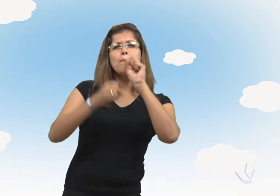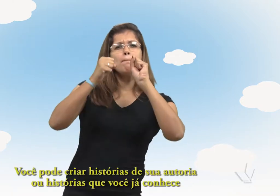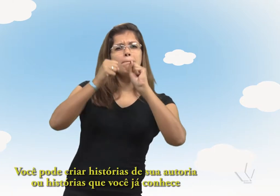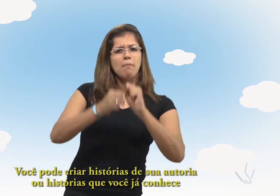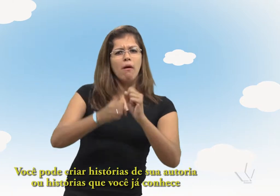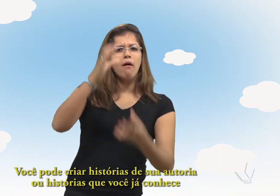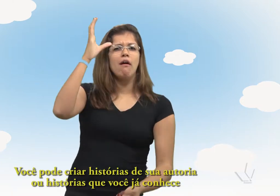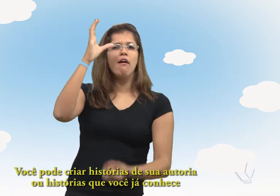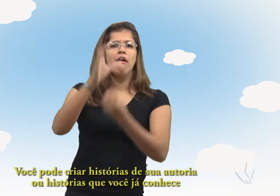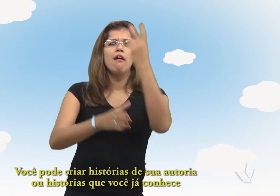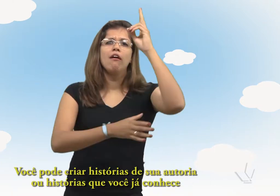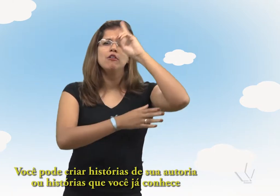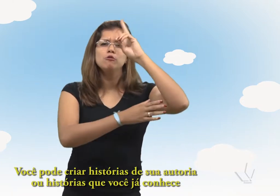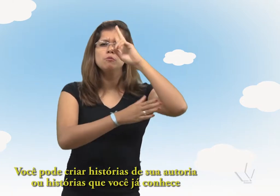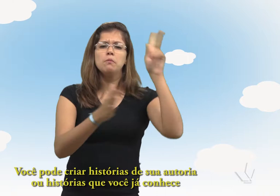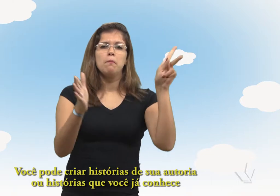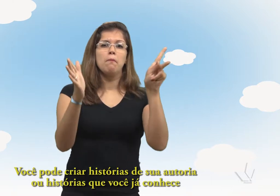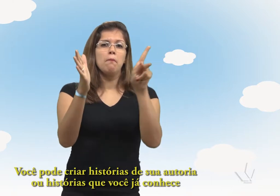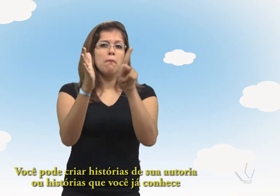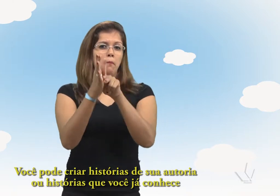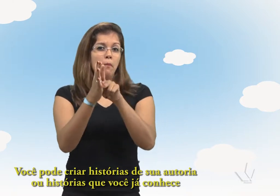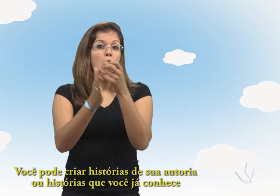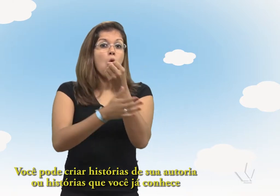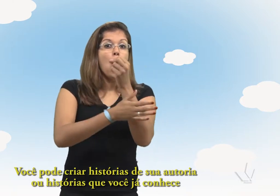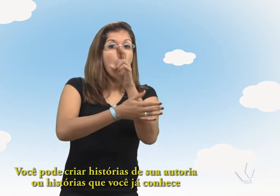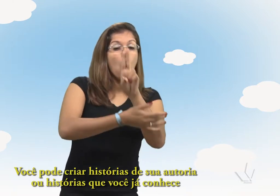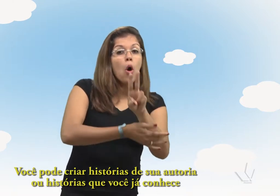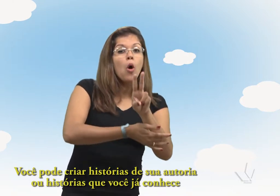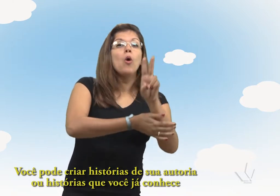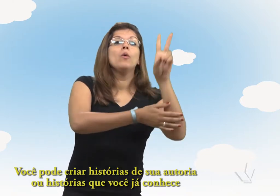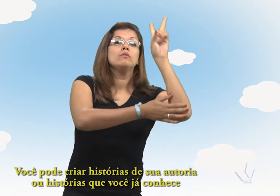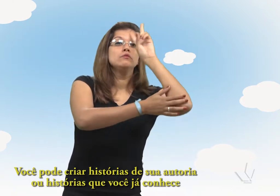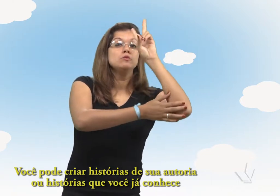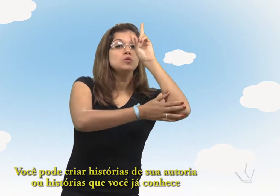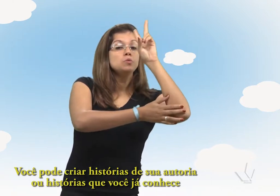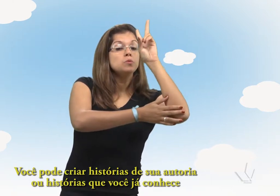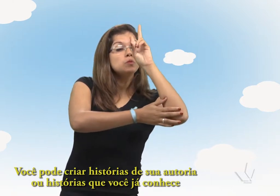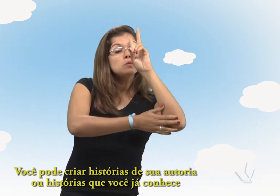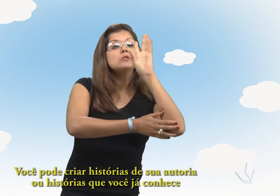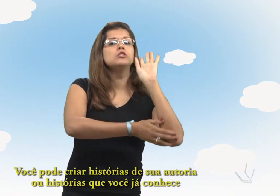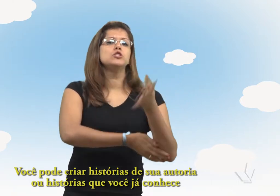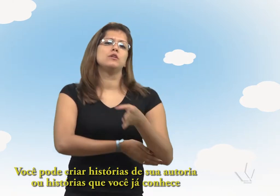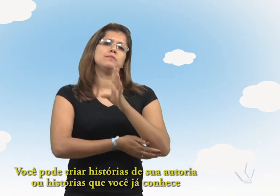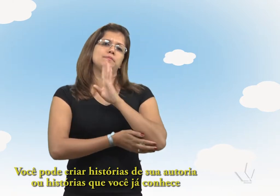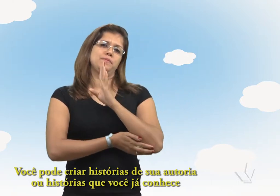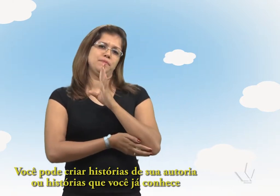Você pode criar histórias de sua autoria ou histórias que você já conhece.